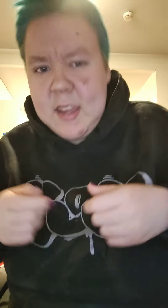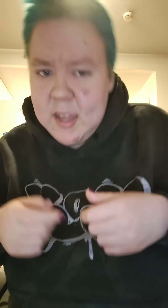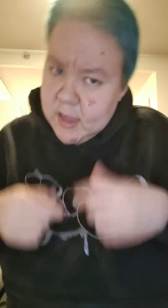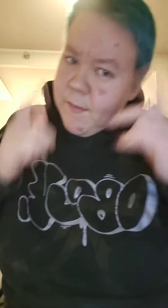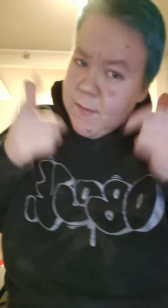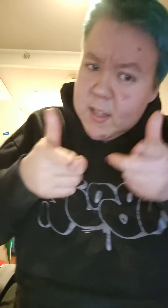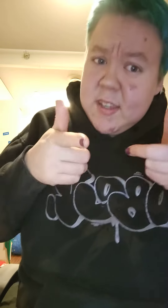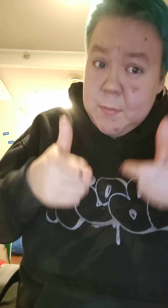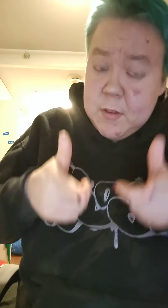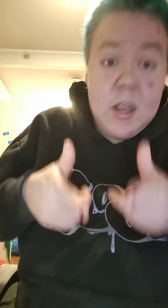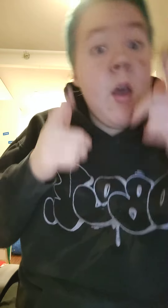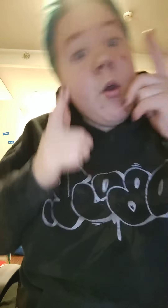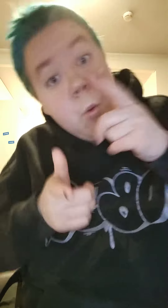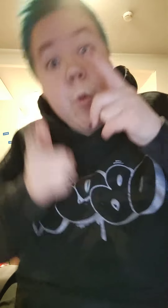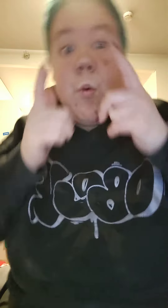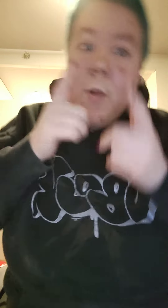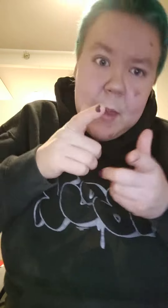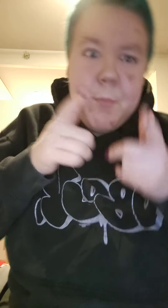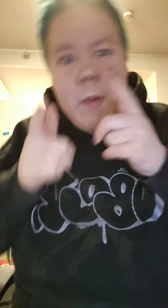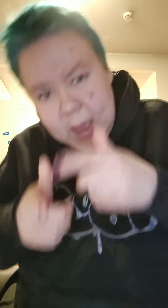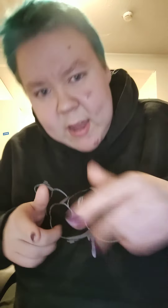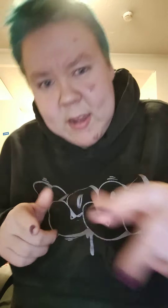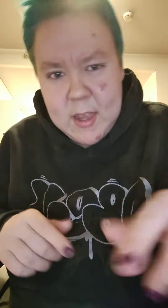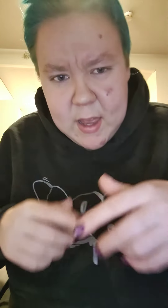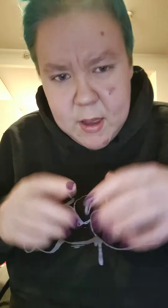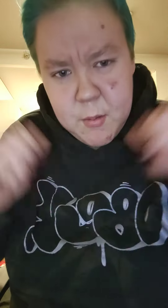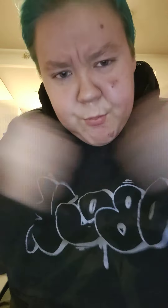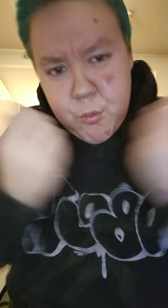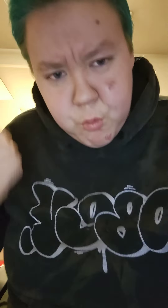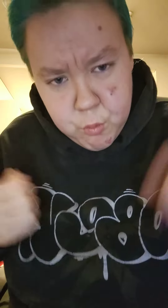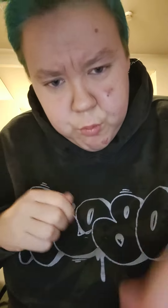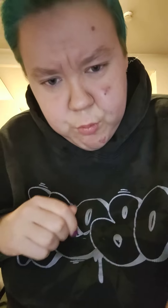tai sitten vatsa. Ylipäätään. Buu!